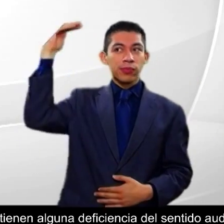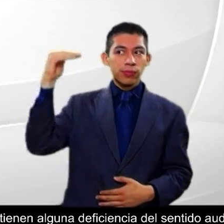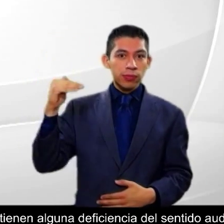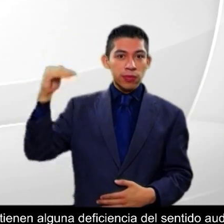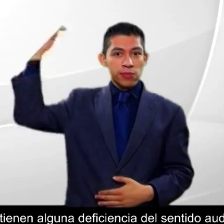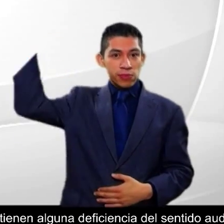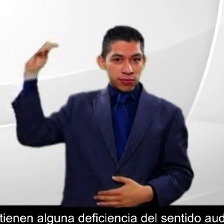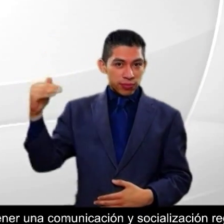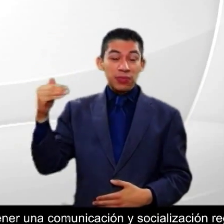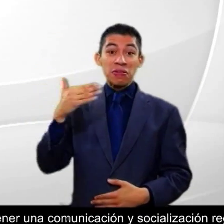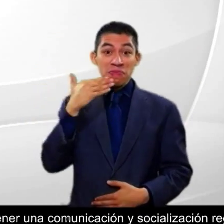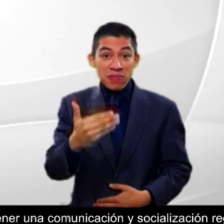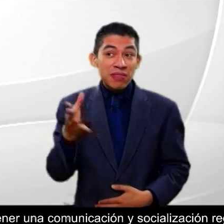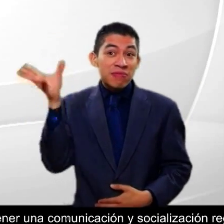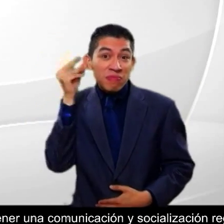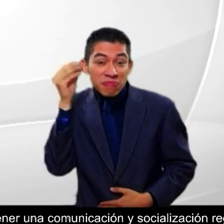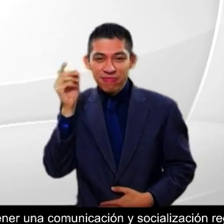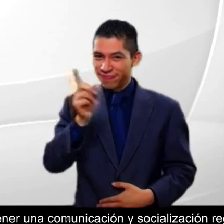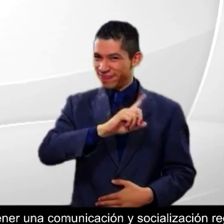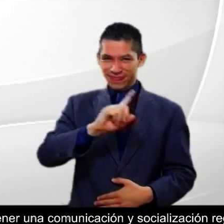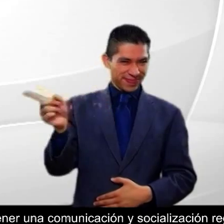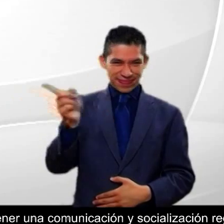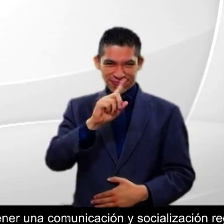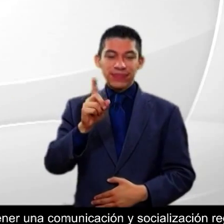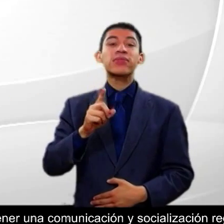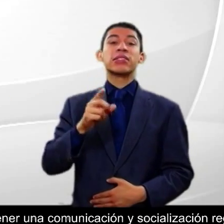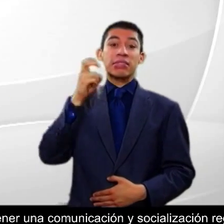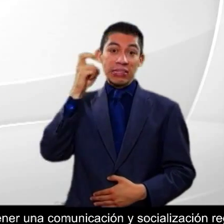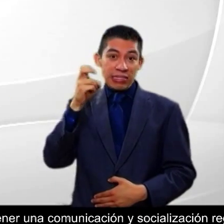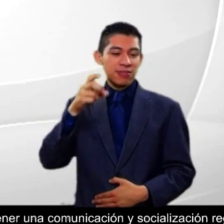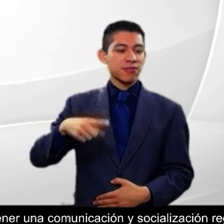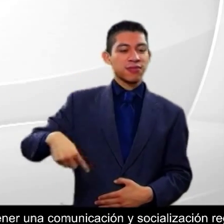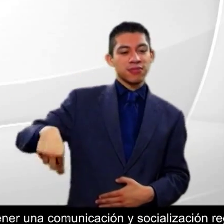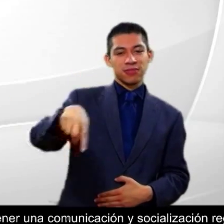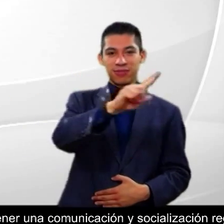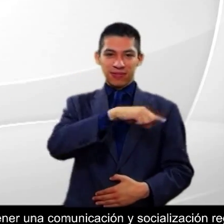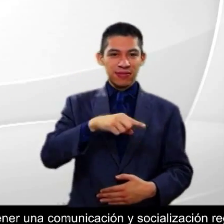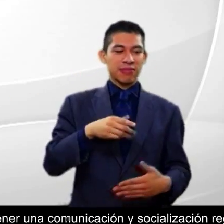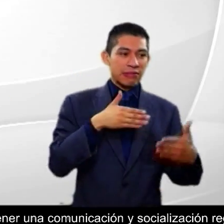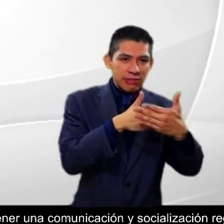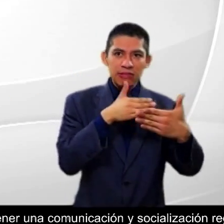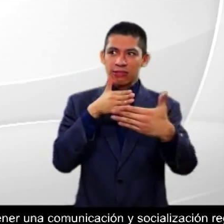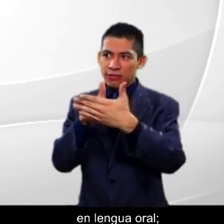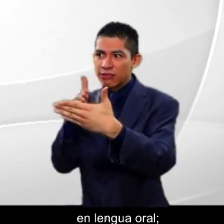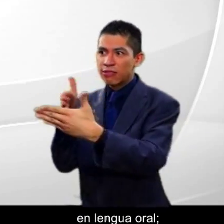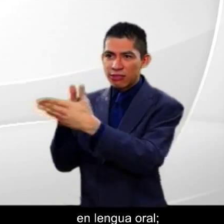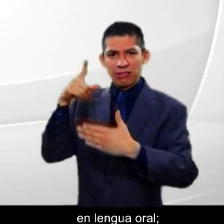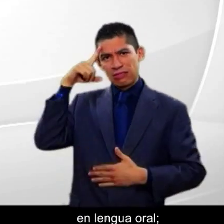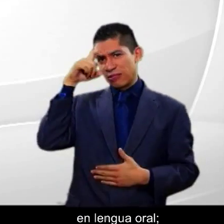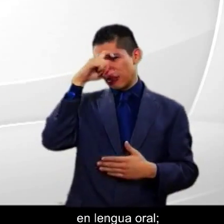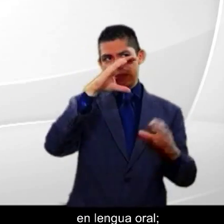auditivo Que les limita sostener una comunicación y socialización regular y fluida en lengua oral